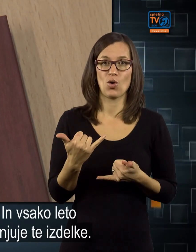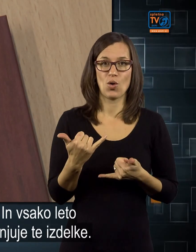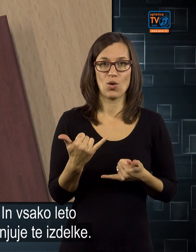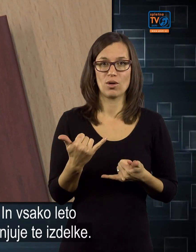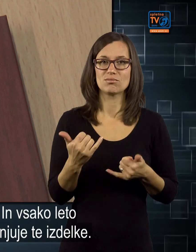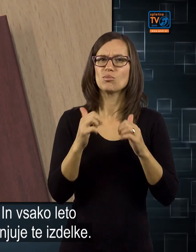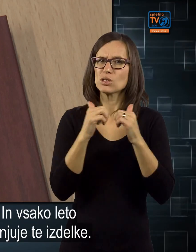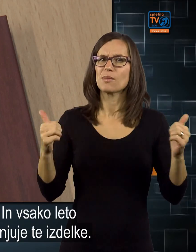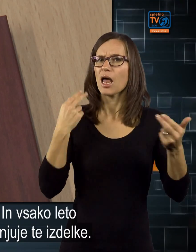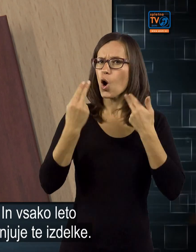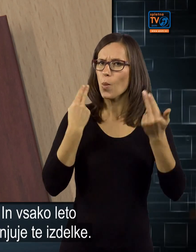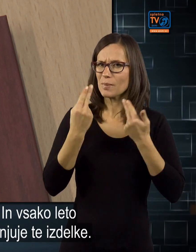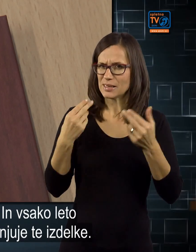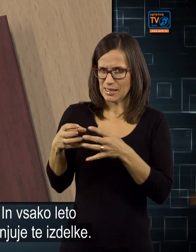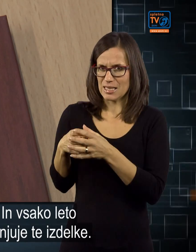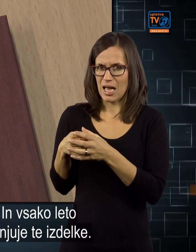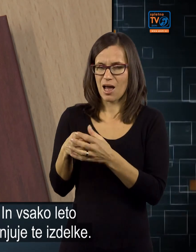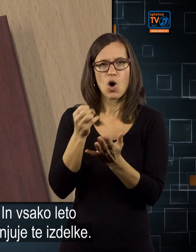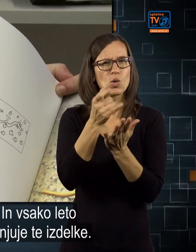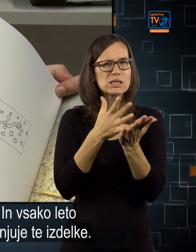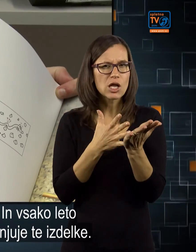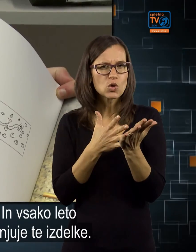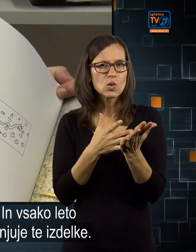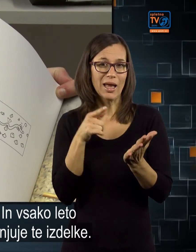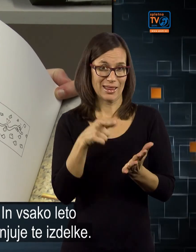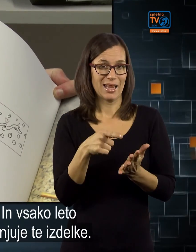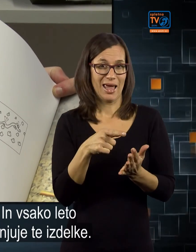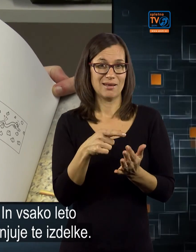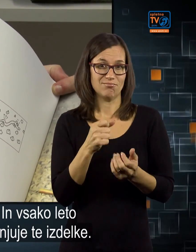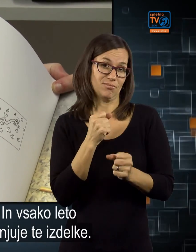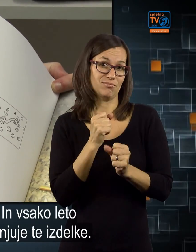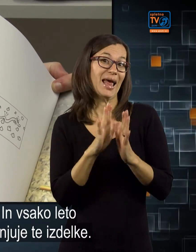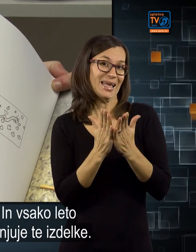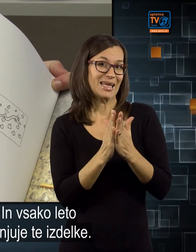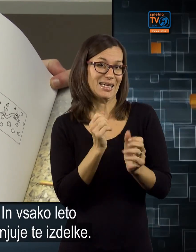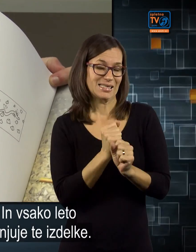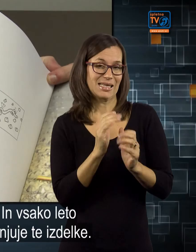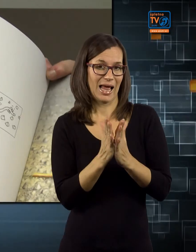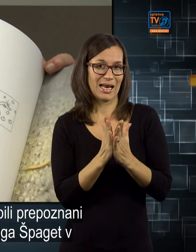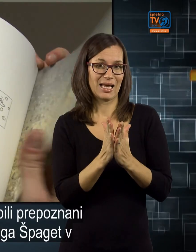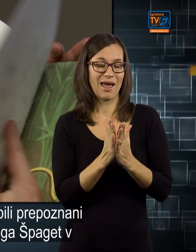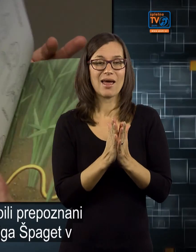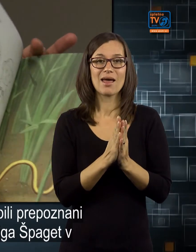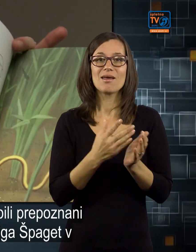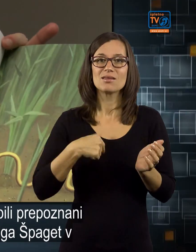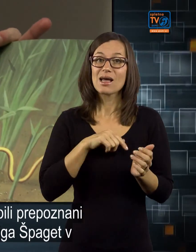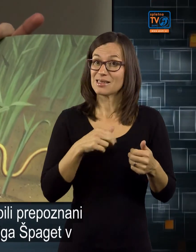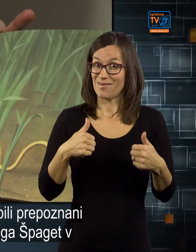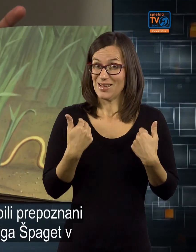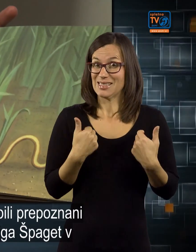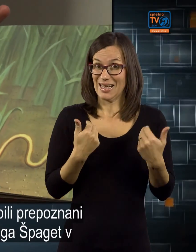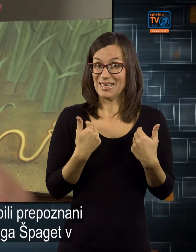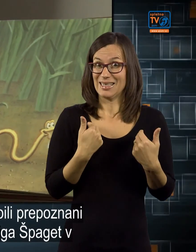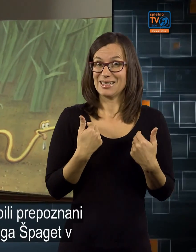pravzaprav posebna komisija ocenjuje te izdelke in veseli nas, da smo